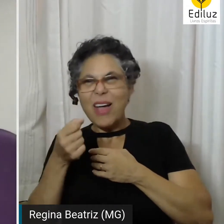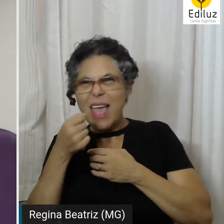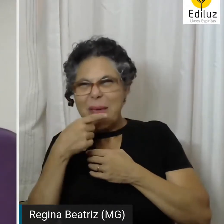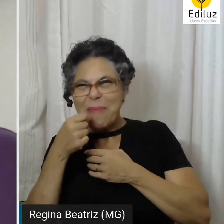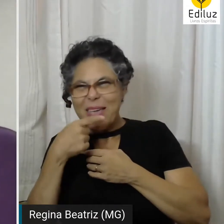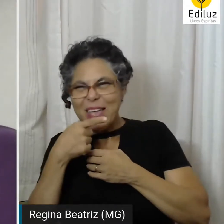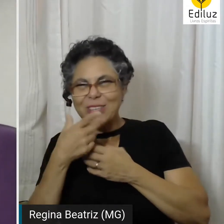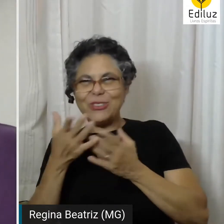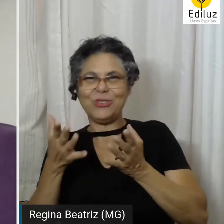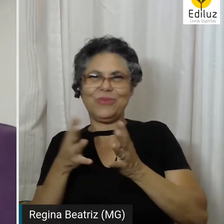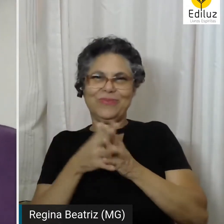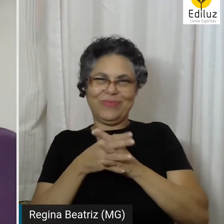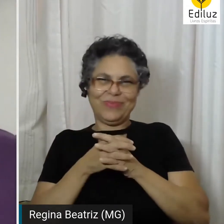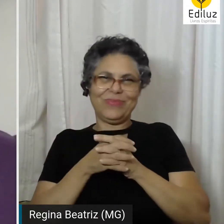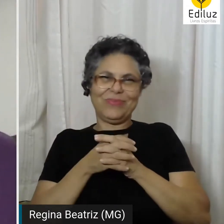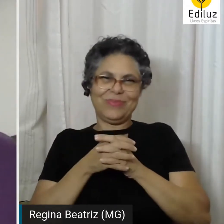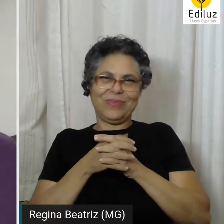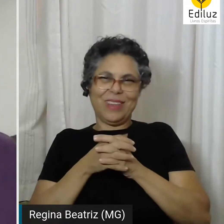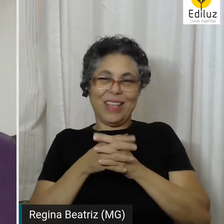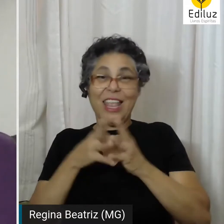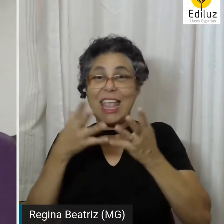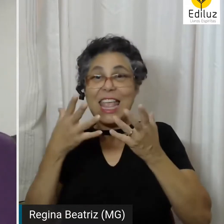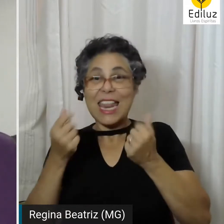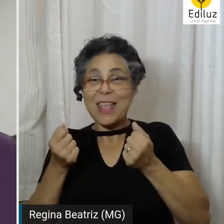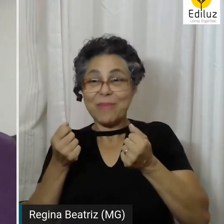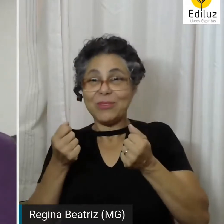metaforicamente, de alguma forma concreta.